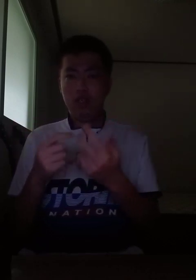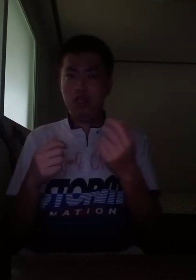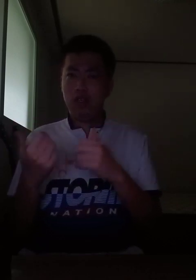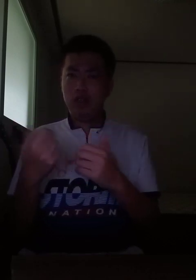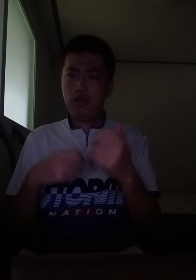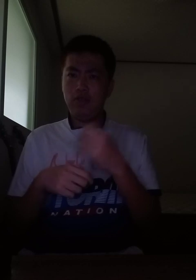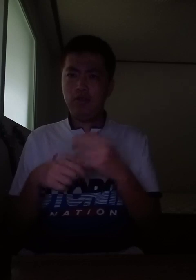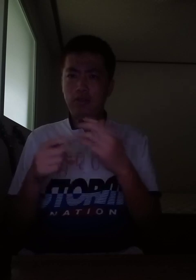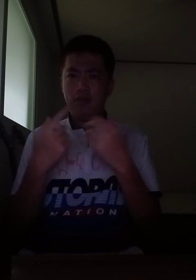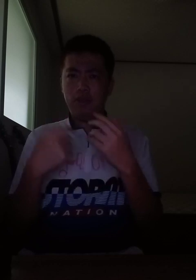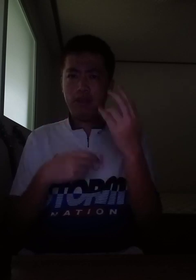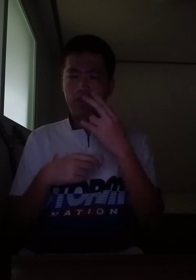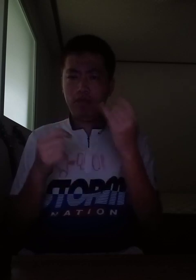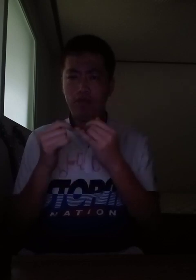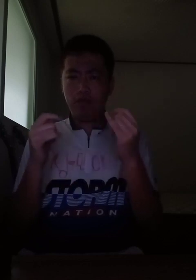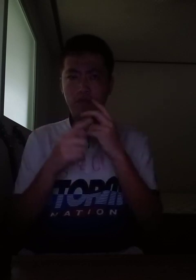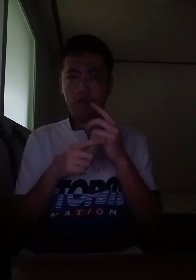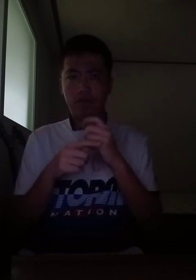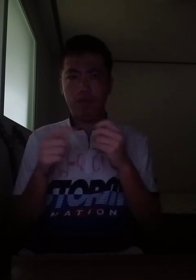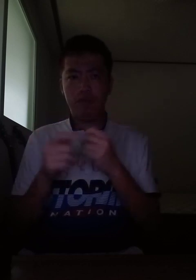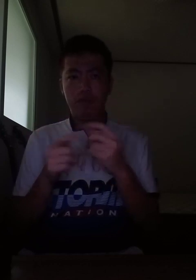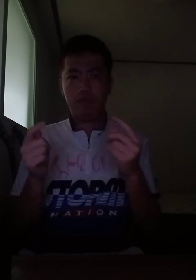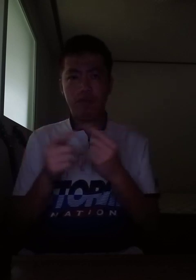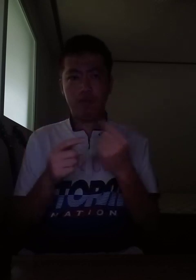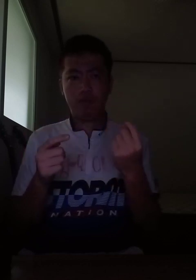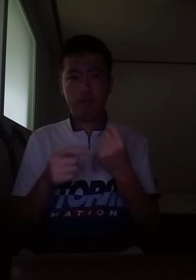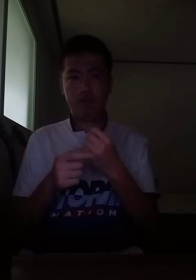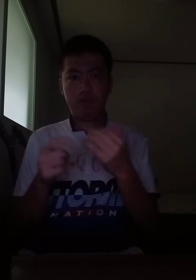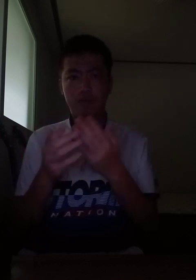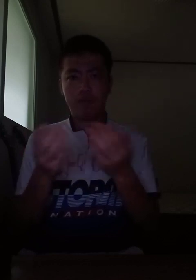상대로 한 범죄가 고개를 들고 있어 불안감이 커지고 있습니다. 박주영 기자입니다.